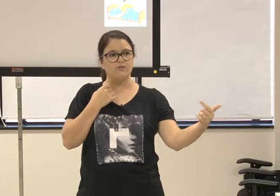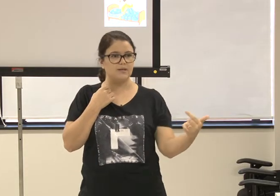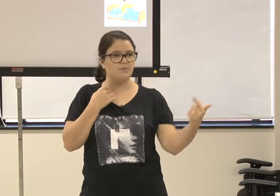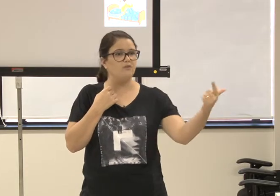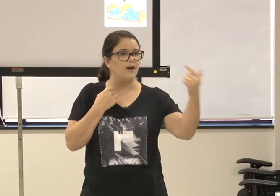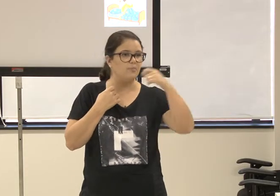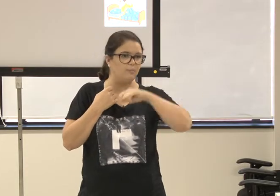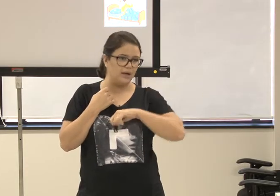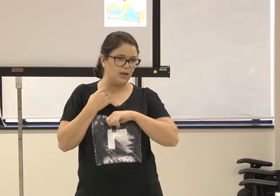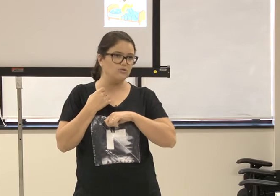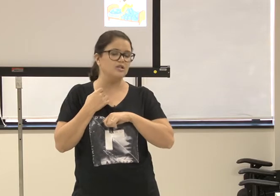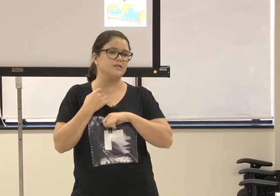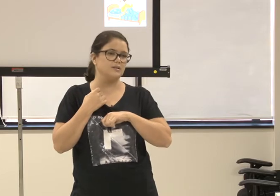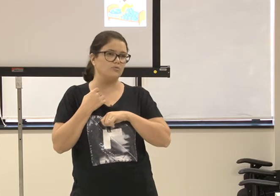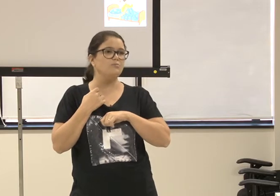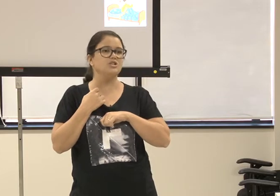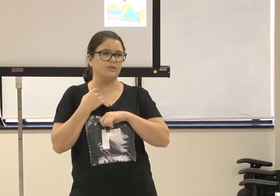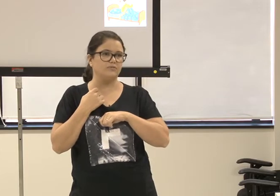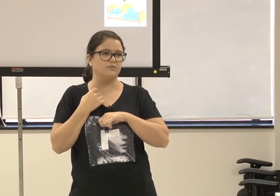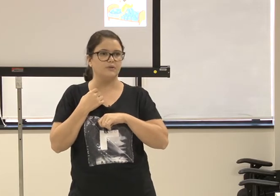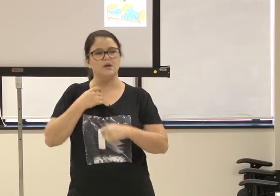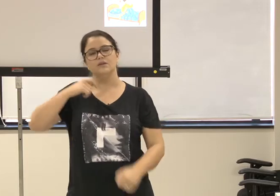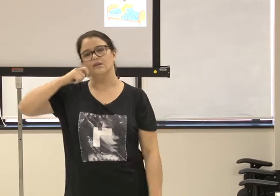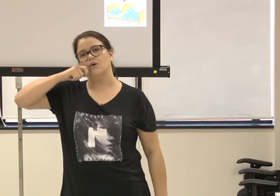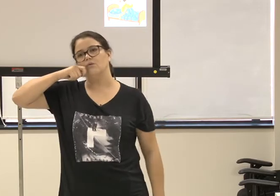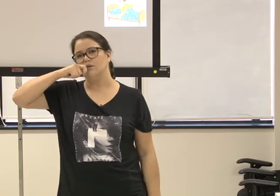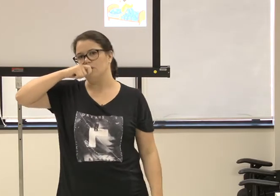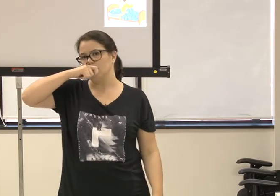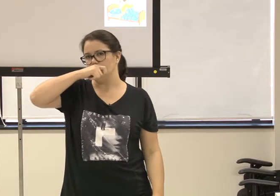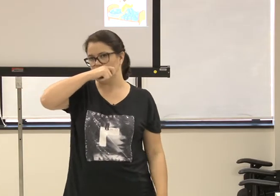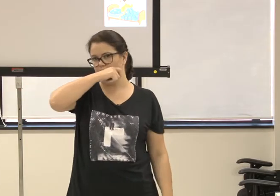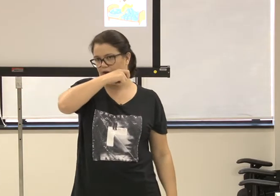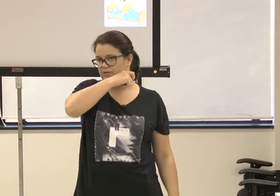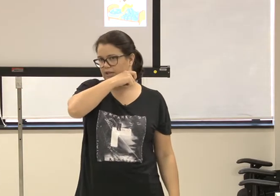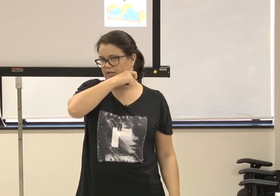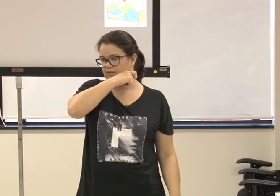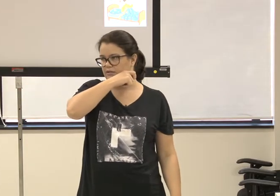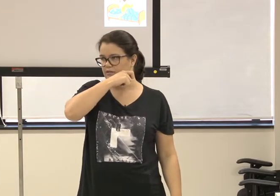saber o verbo pela utilização do objeto. Então, escovar os dentes.